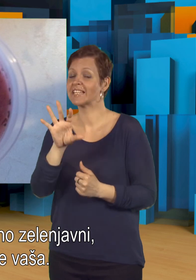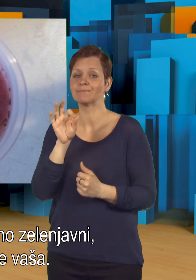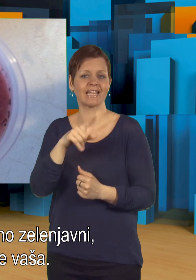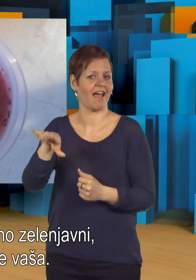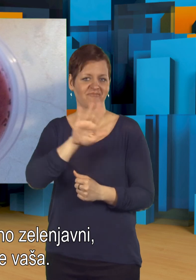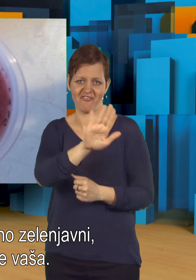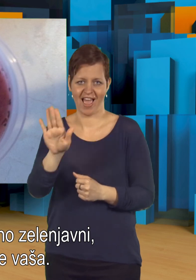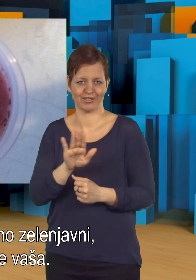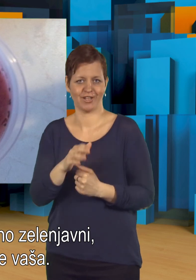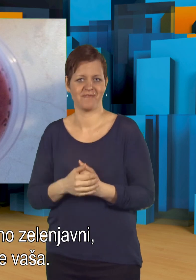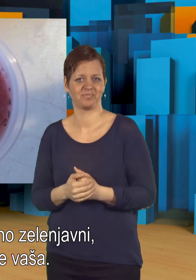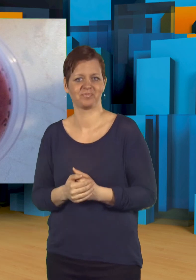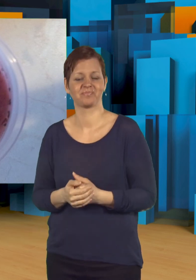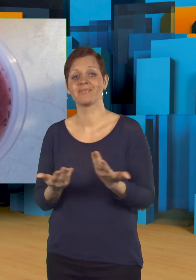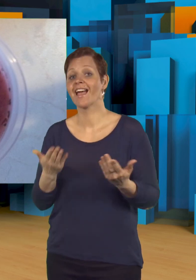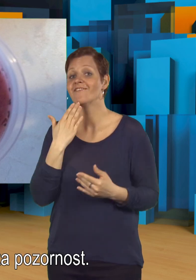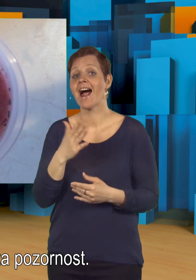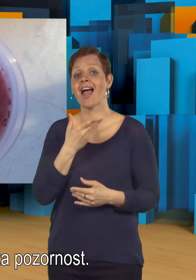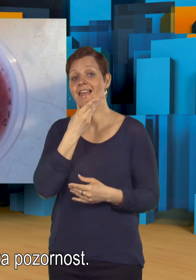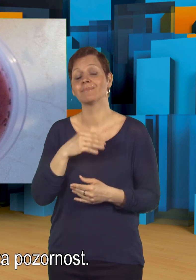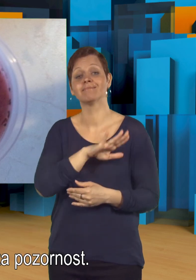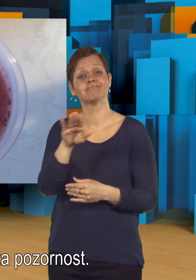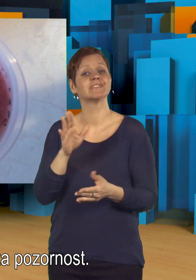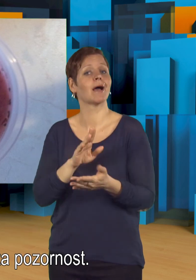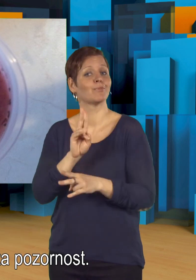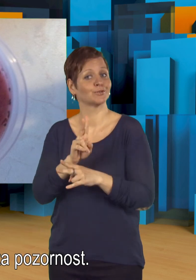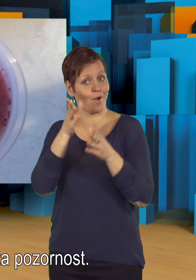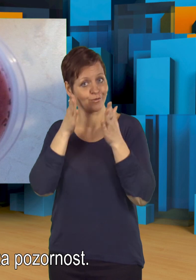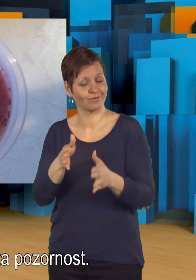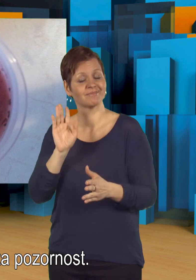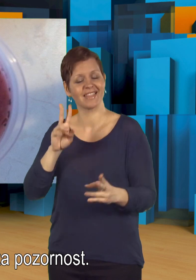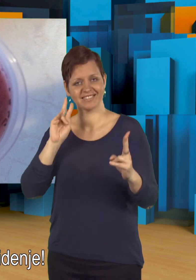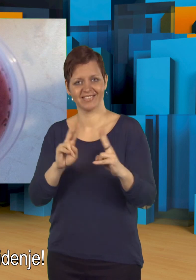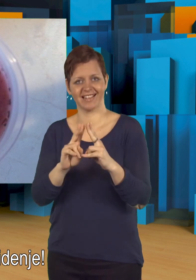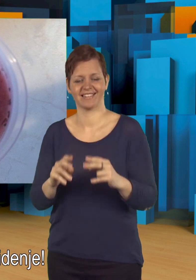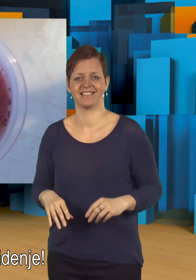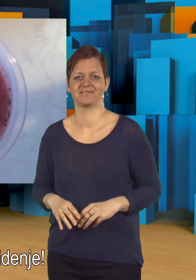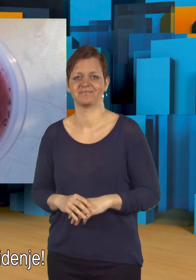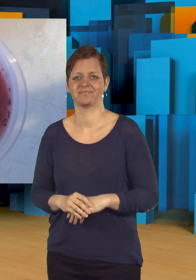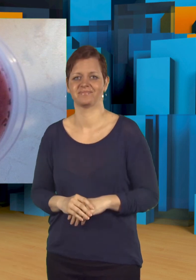vaša. Hvala lepa za pozornost in nasvidenje.